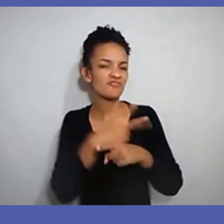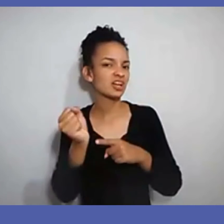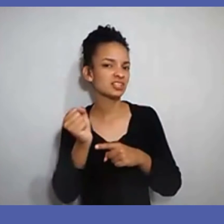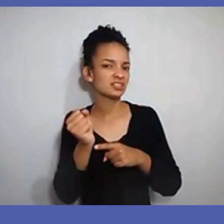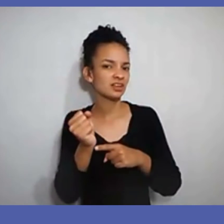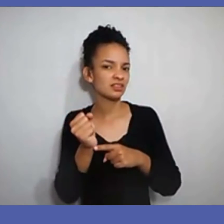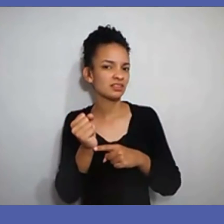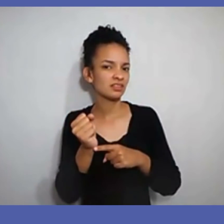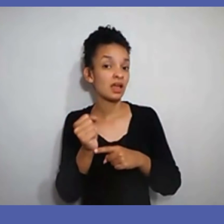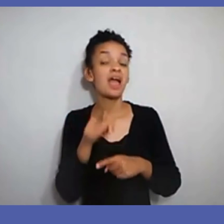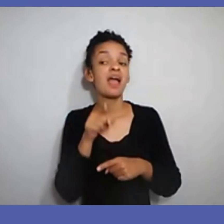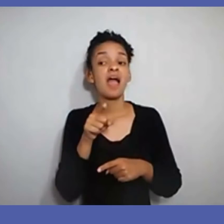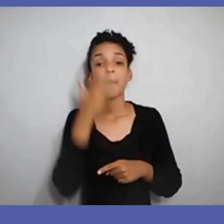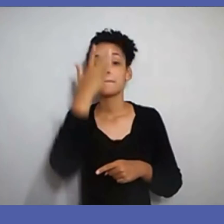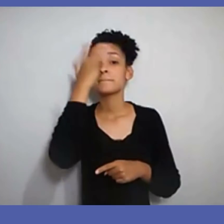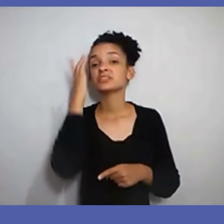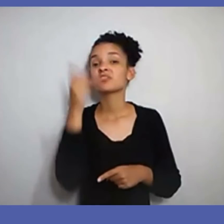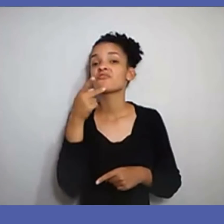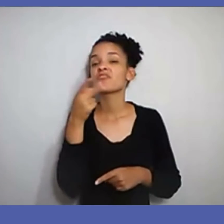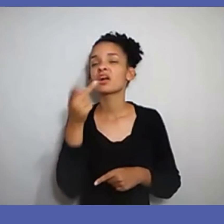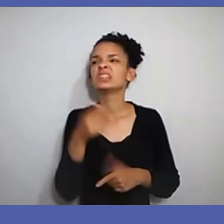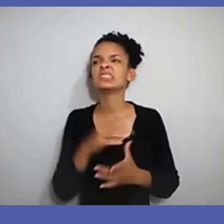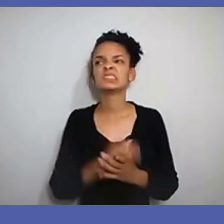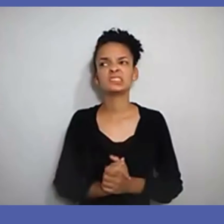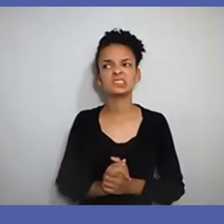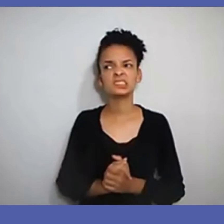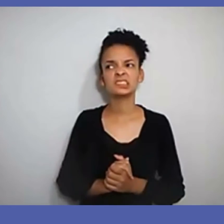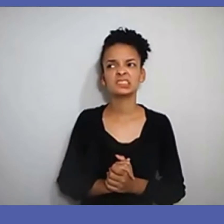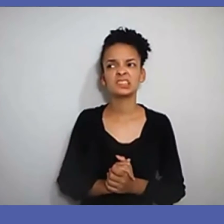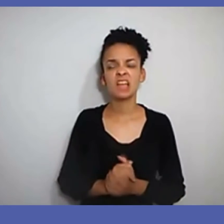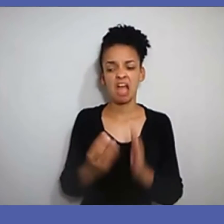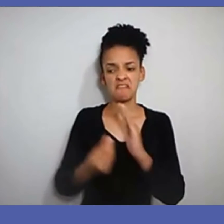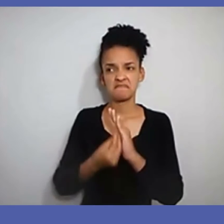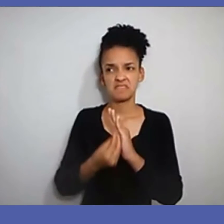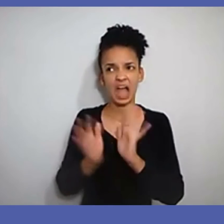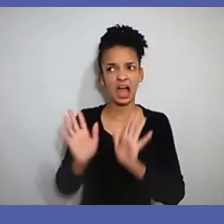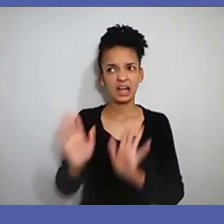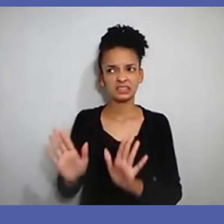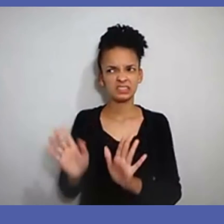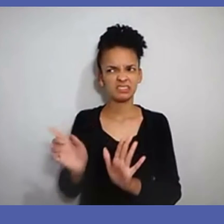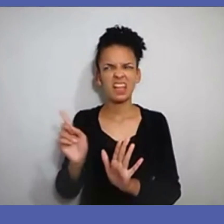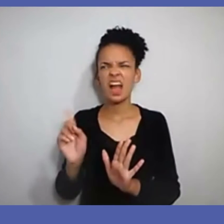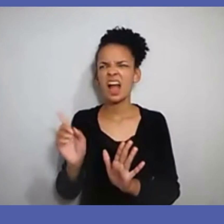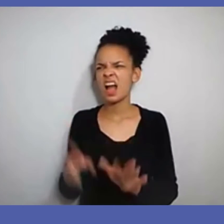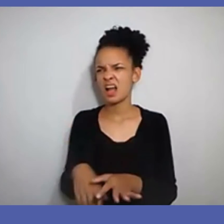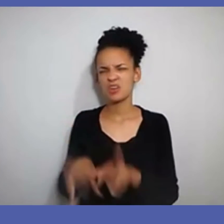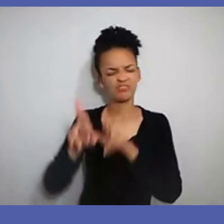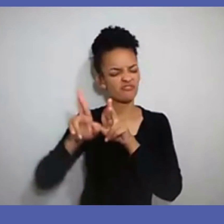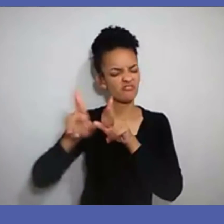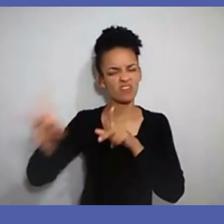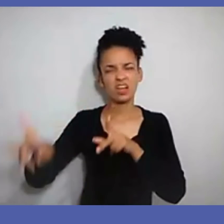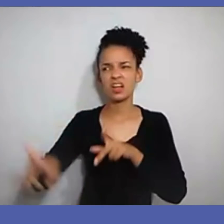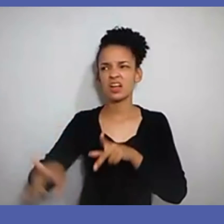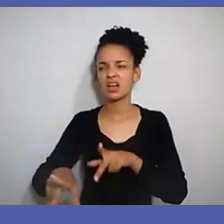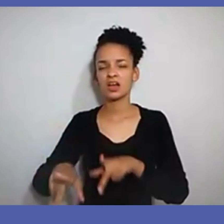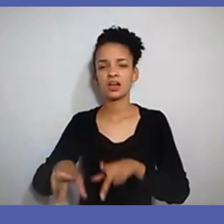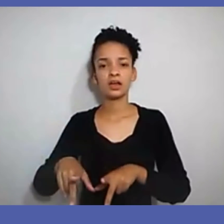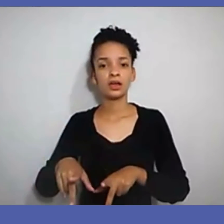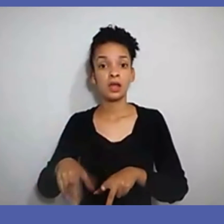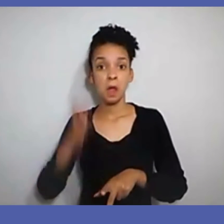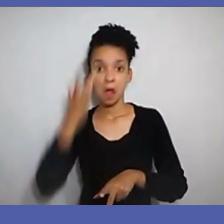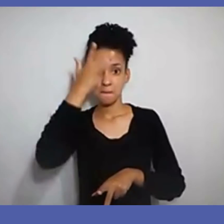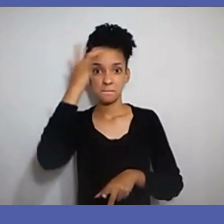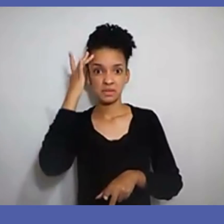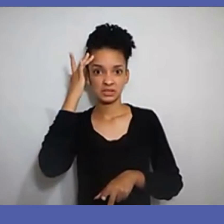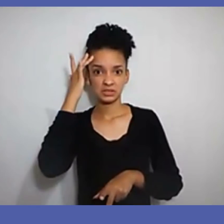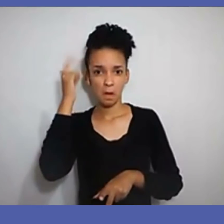exagerando, a vinda do Senhor não é assim, não é tão próximo, está longe, né? Está longe. Sabe, quando alguém tem esse tipo de